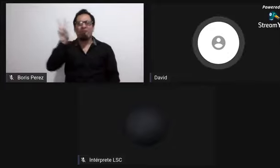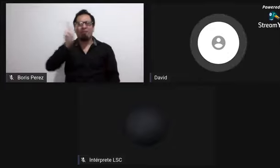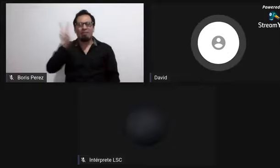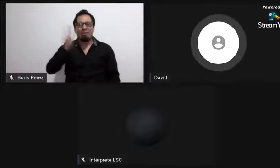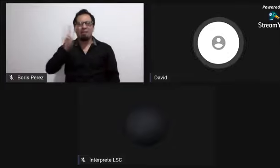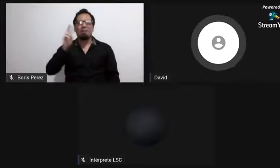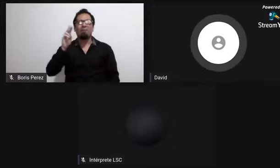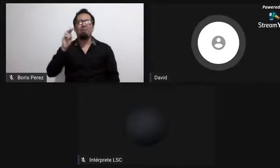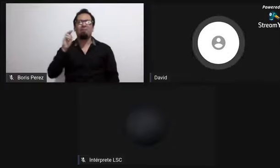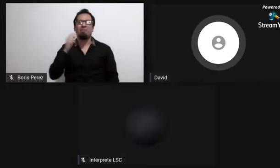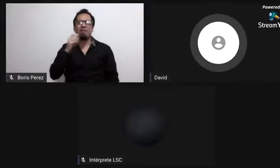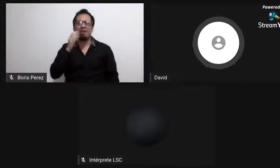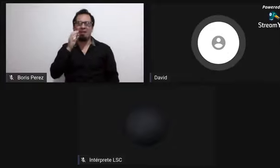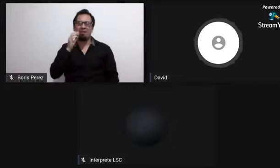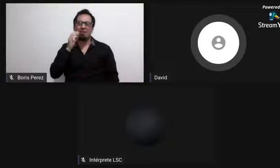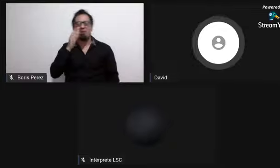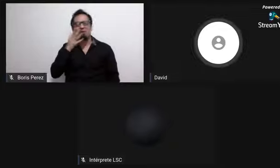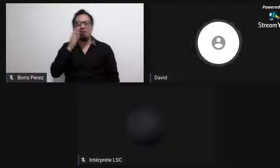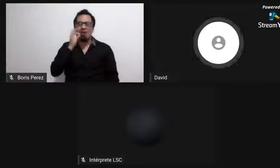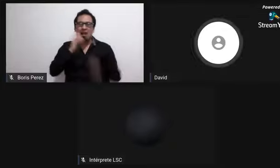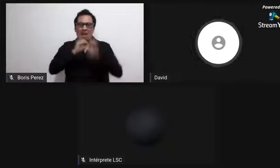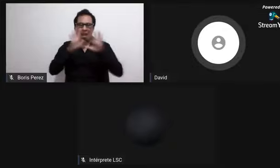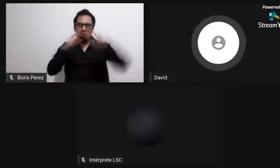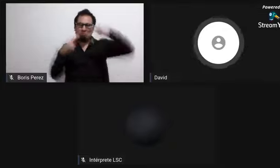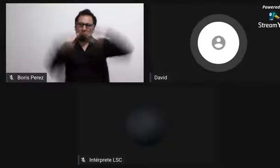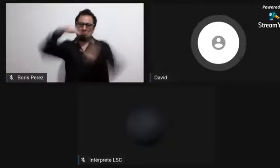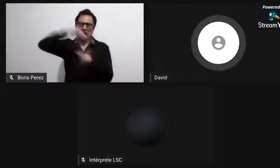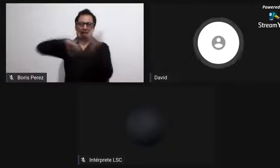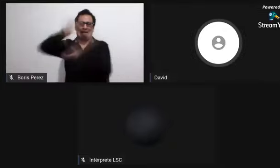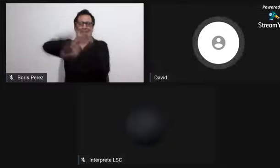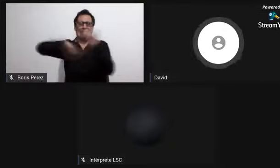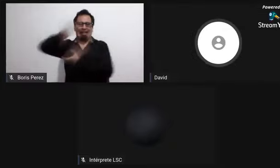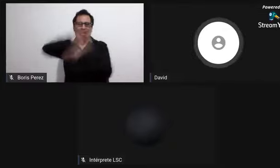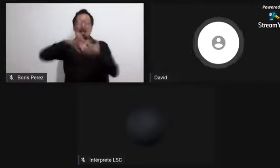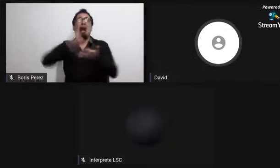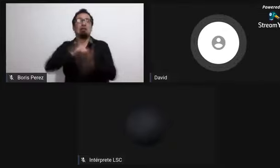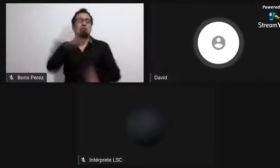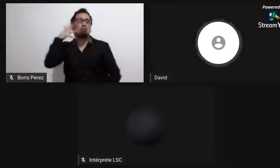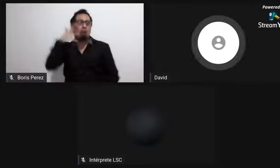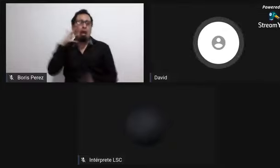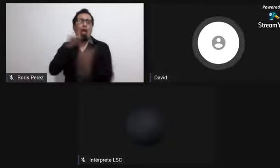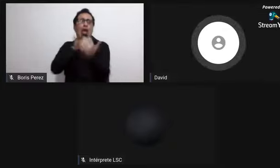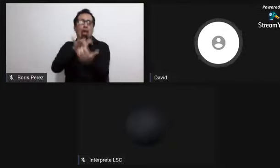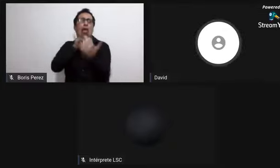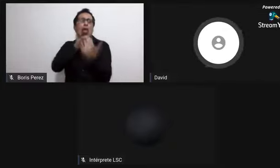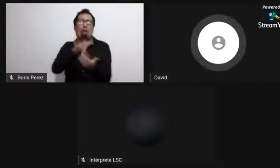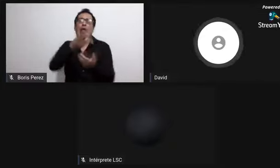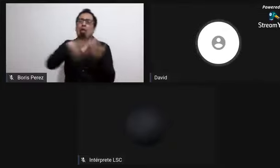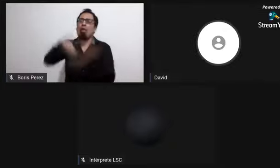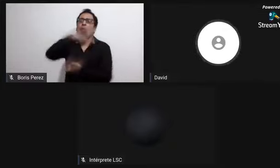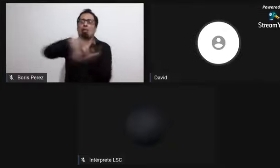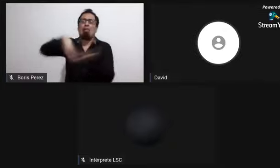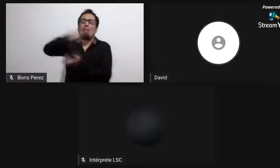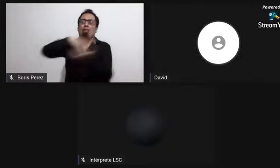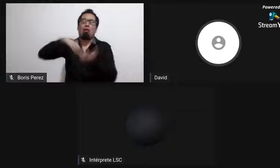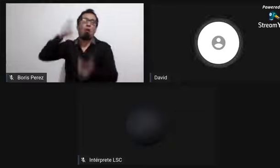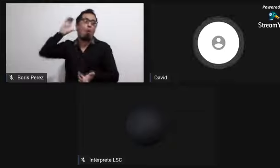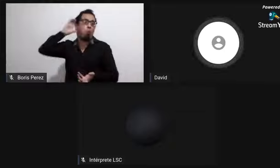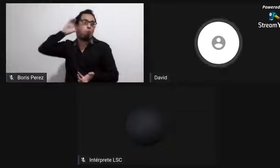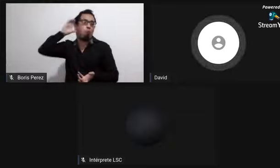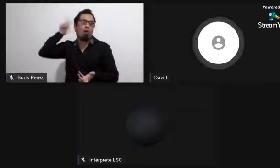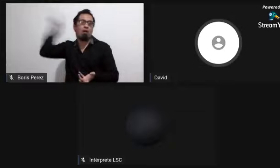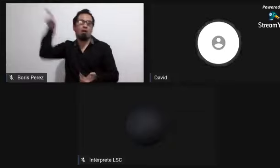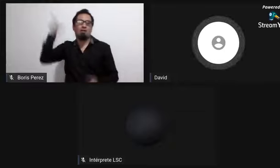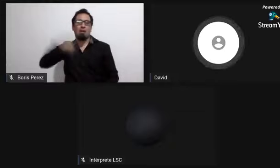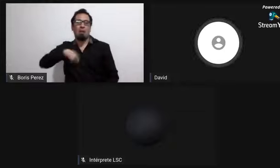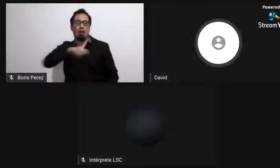Y mientras tanto, acá en Colombia, como mencionaba anteriormente, también se van librando unas batallas internas entre movimientos